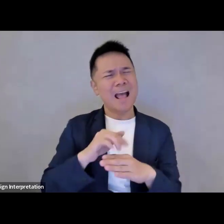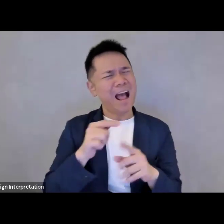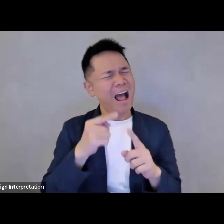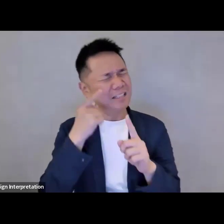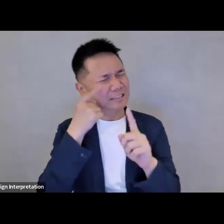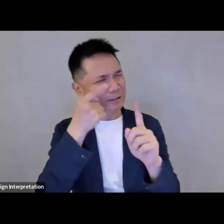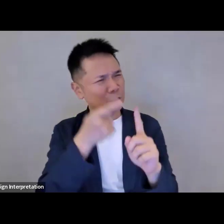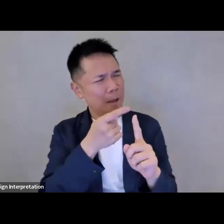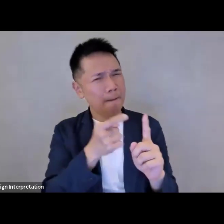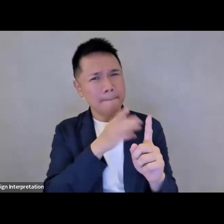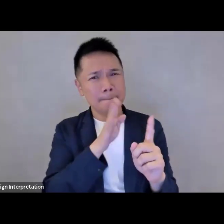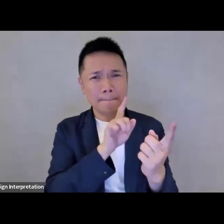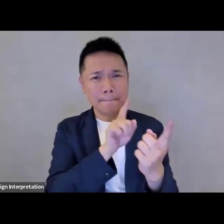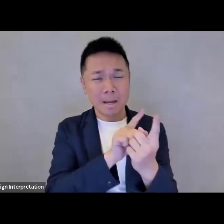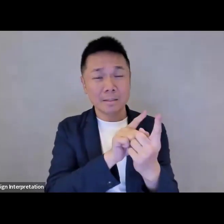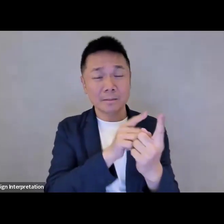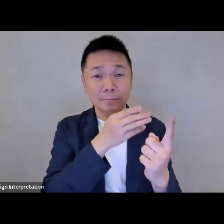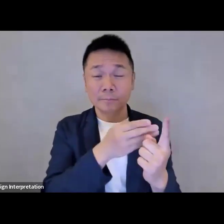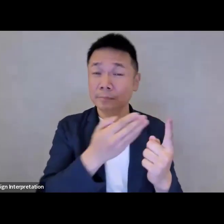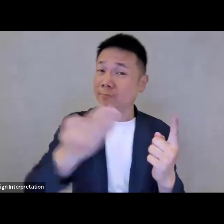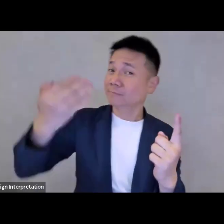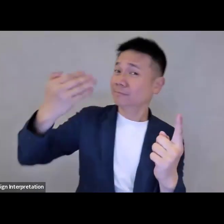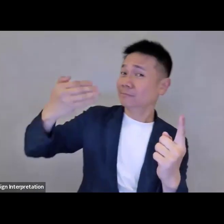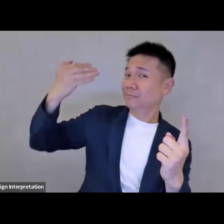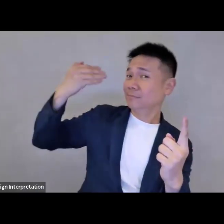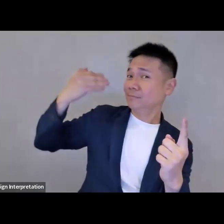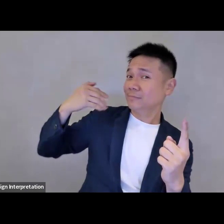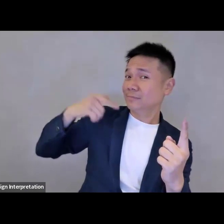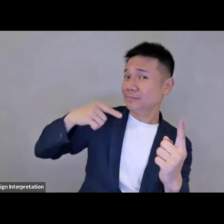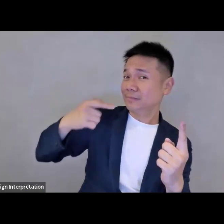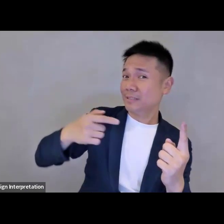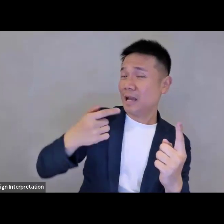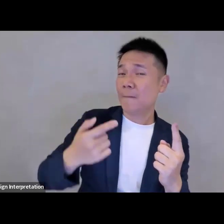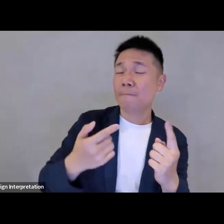而且他你知道他在我们的这个